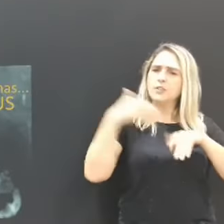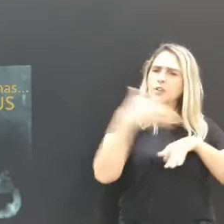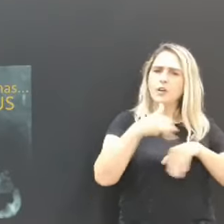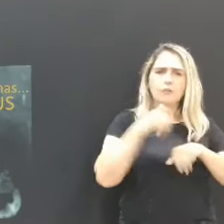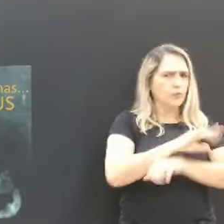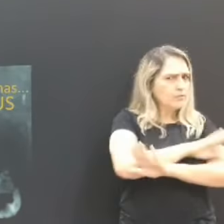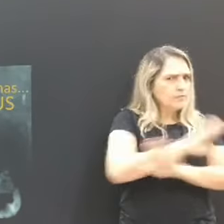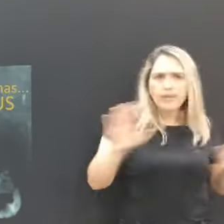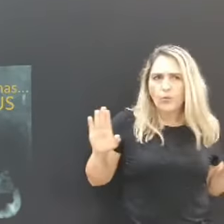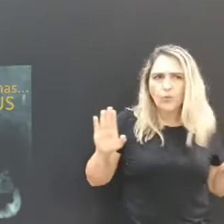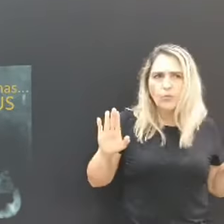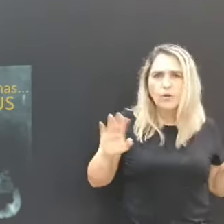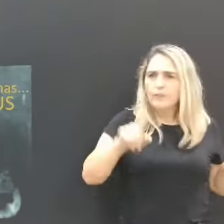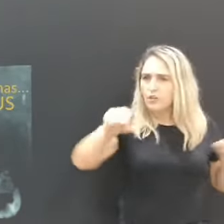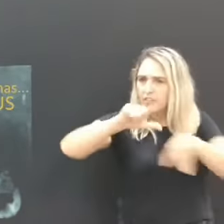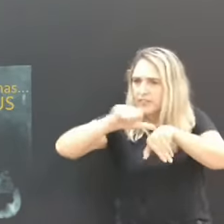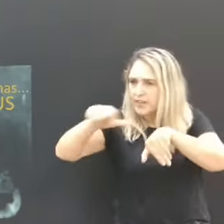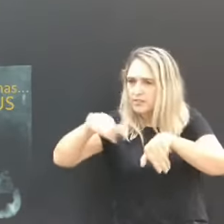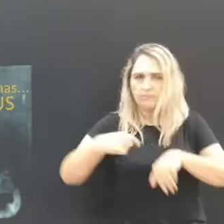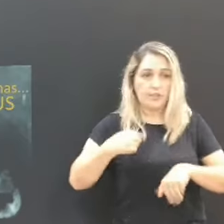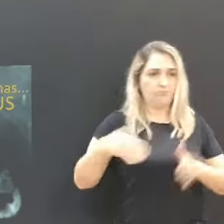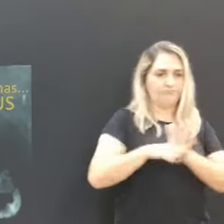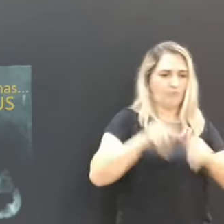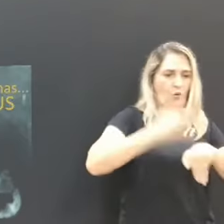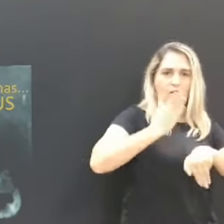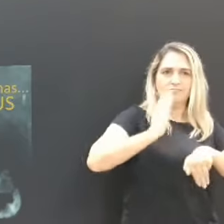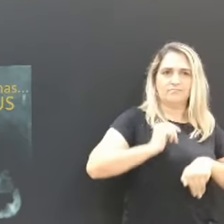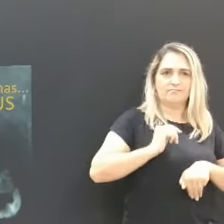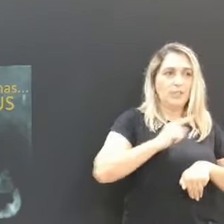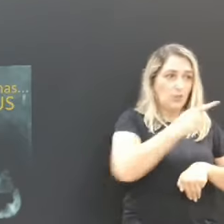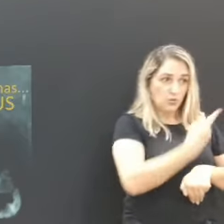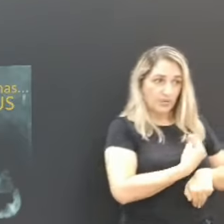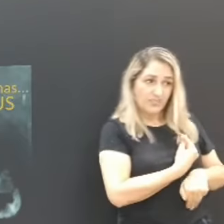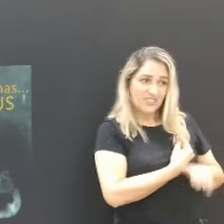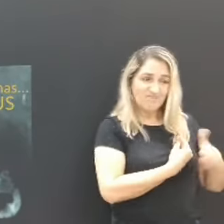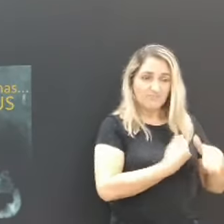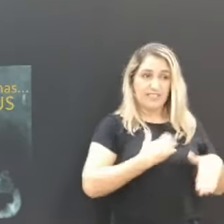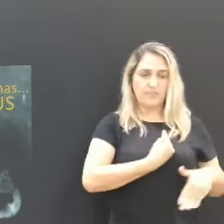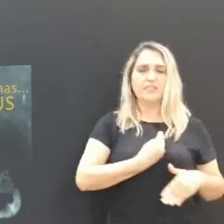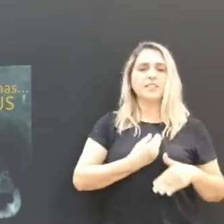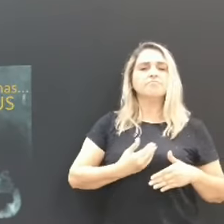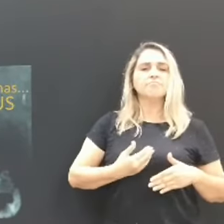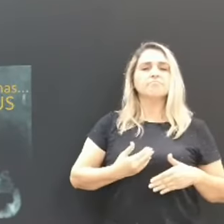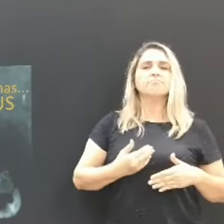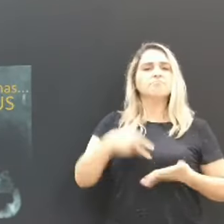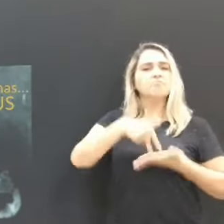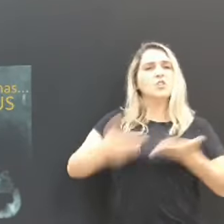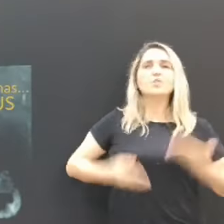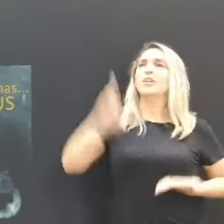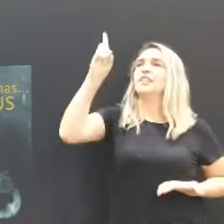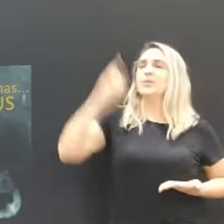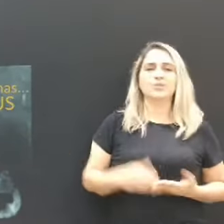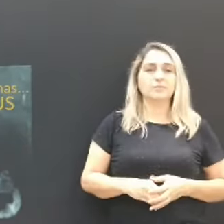chego atrasada, eu estou sempre lá, tenho uma vida íntegra. Tá? Às vezes eu vejo que pessoas se atrasam, que falta, mas eu não, eu